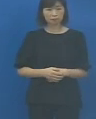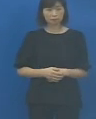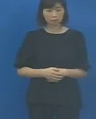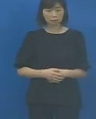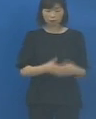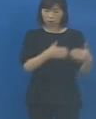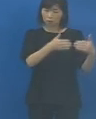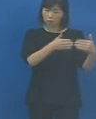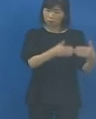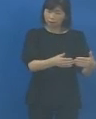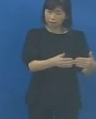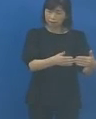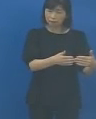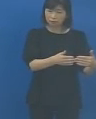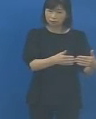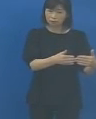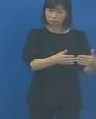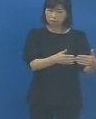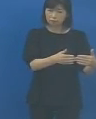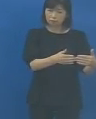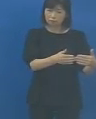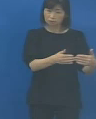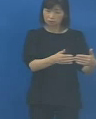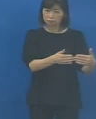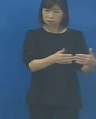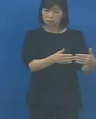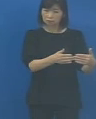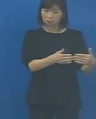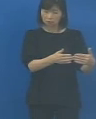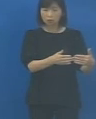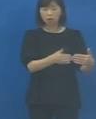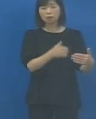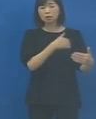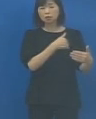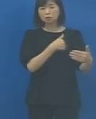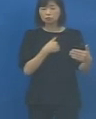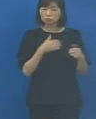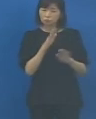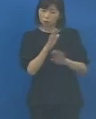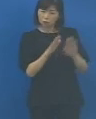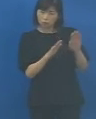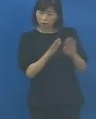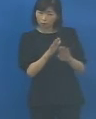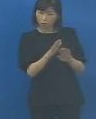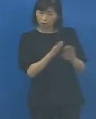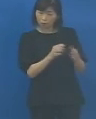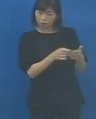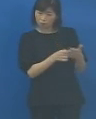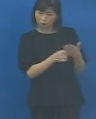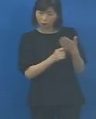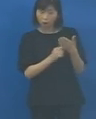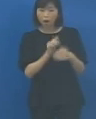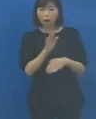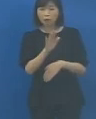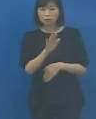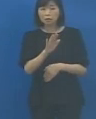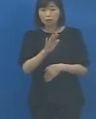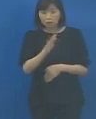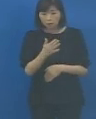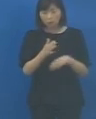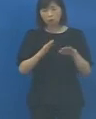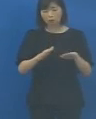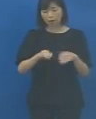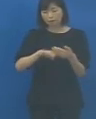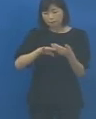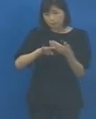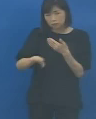るまあ、様子が見え始めていたという状況です。で、今回はそれとは別の要因が